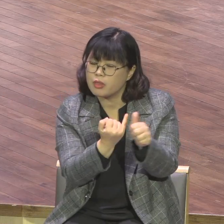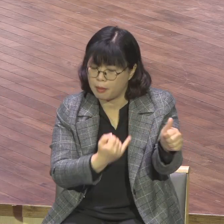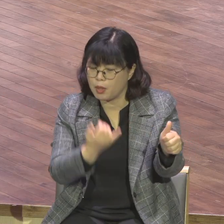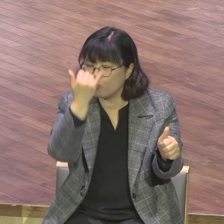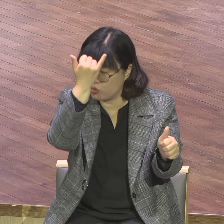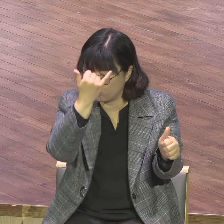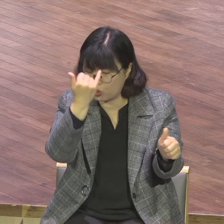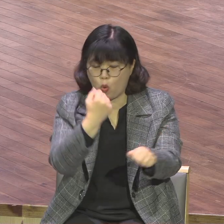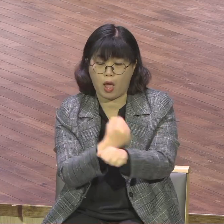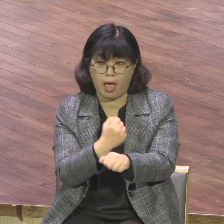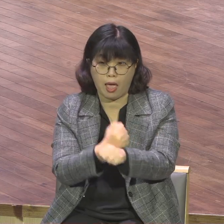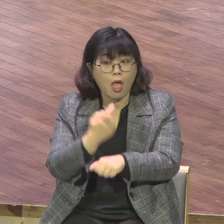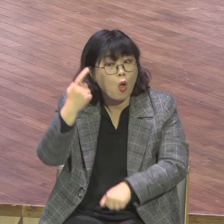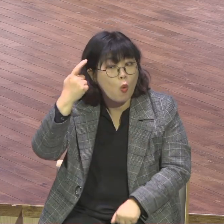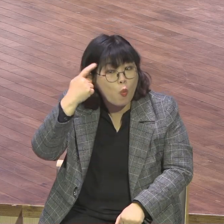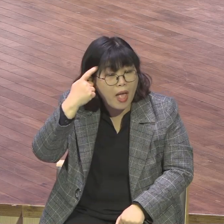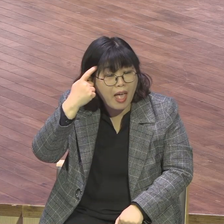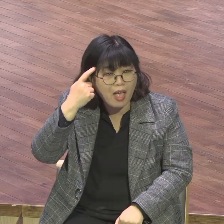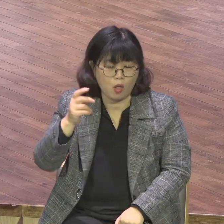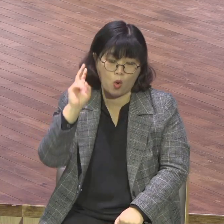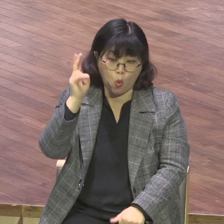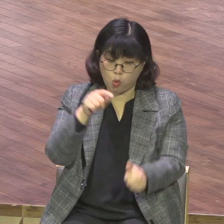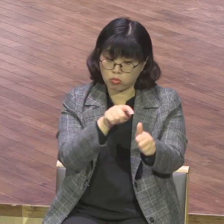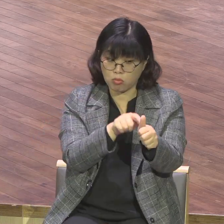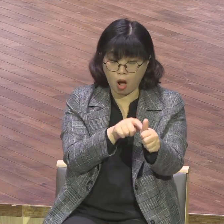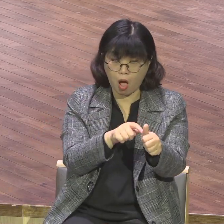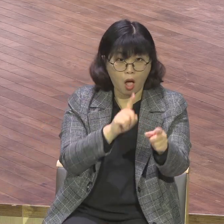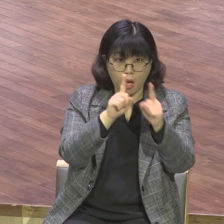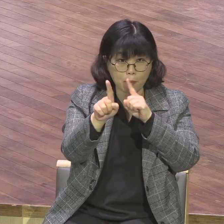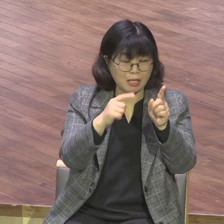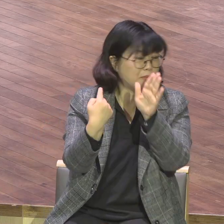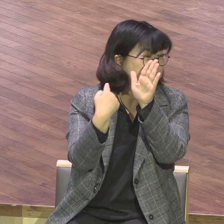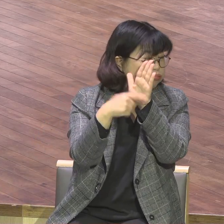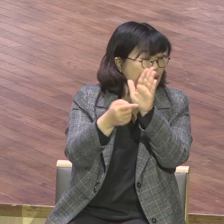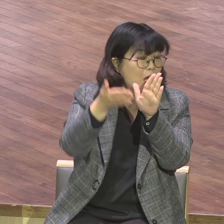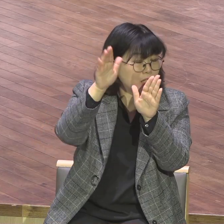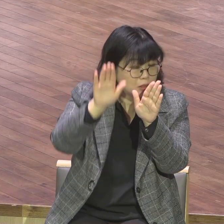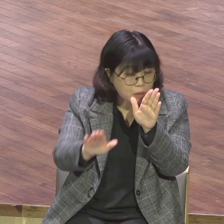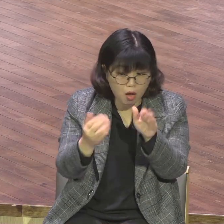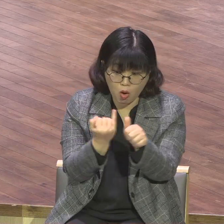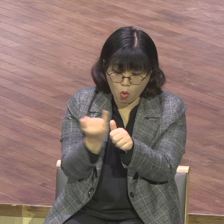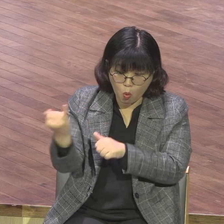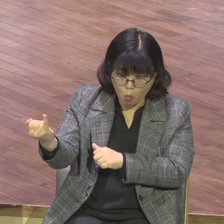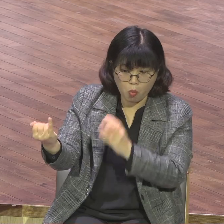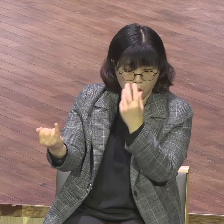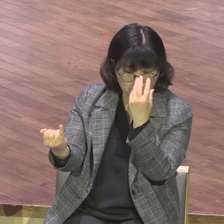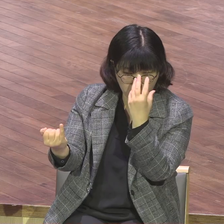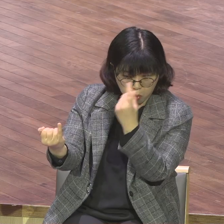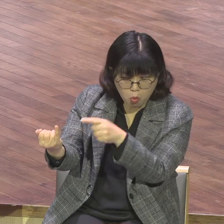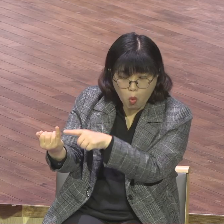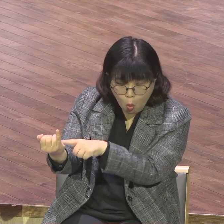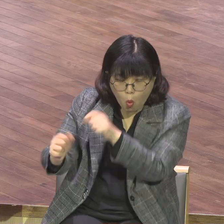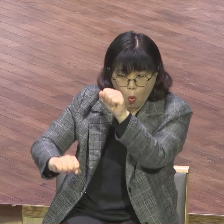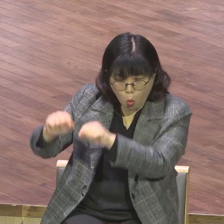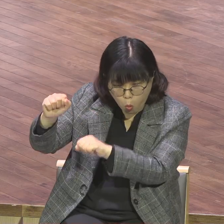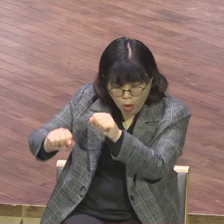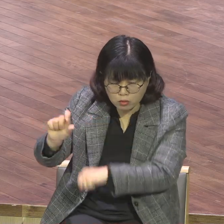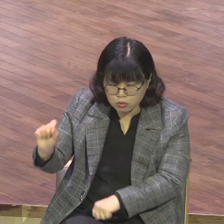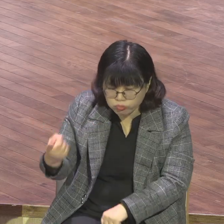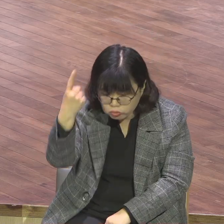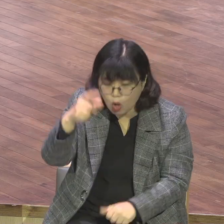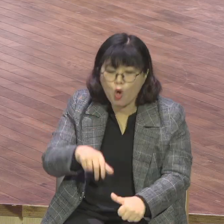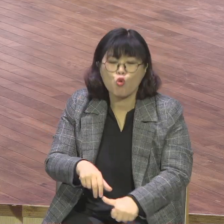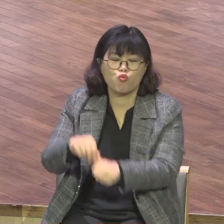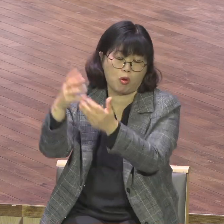혹 말씀을 순종하지 않는 자라도 말로 말미암지 않고 그 안에 행실로 말미암아 구원을 받게 하려